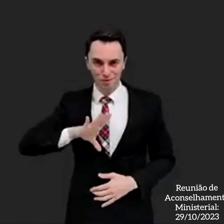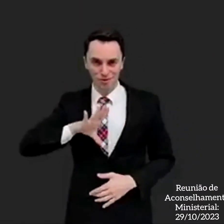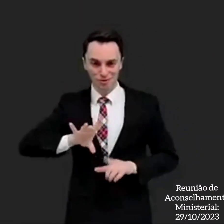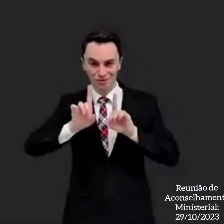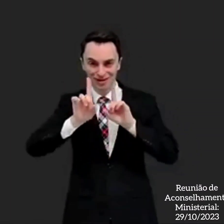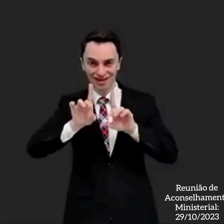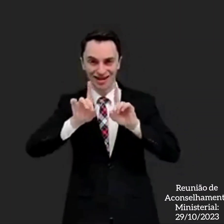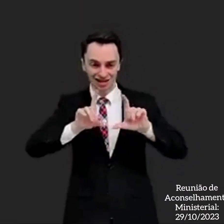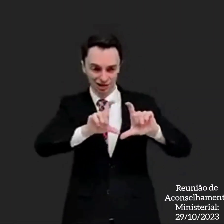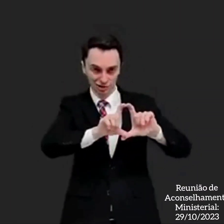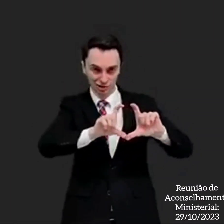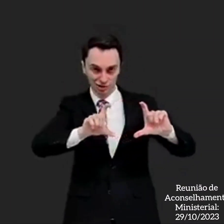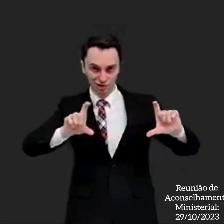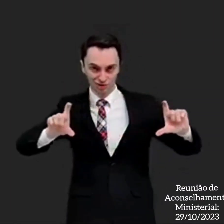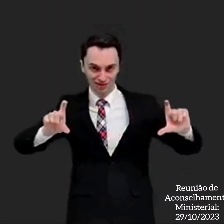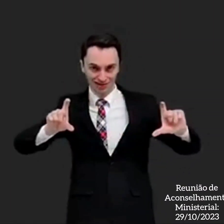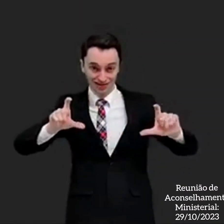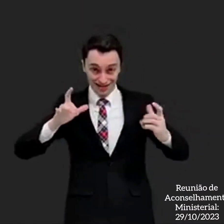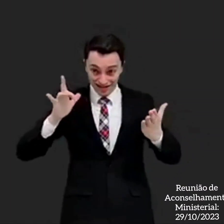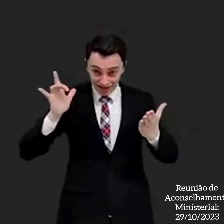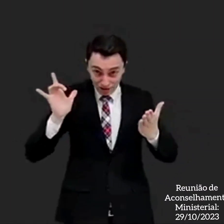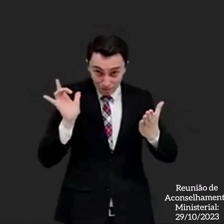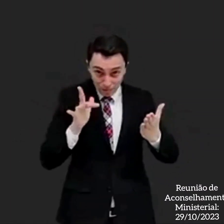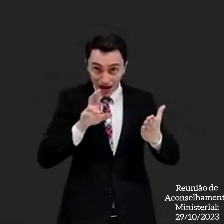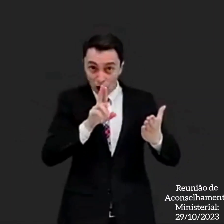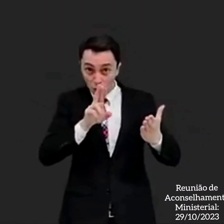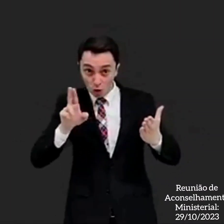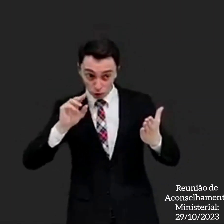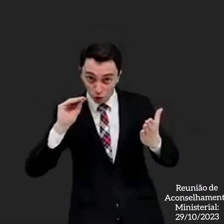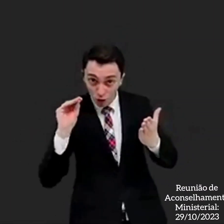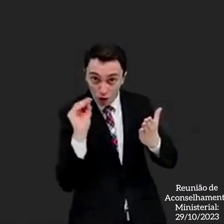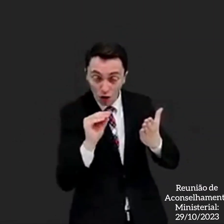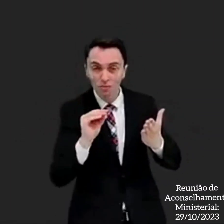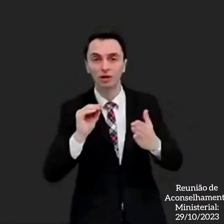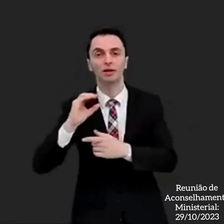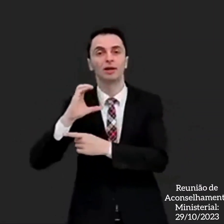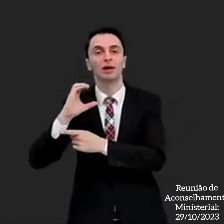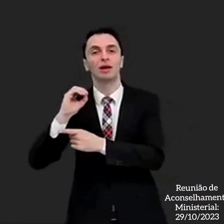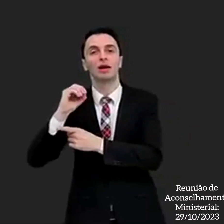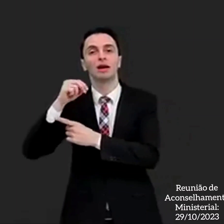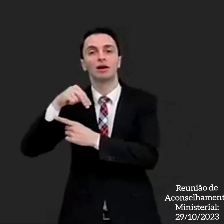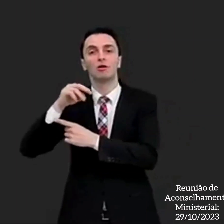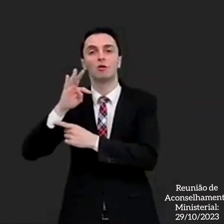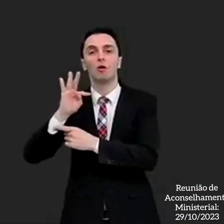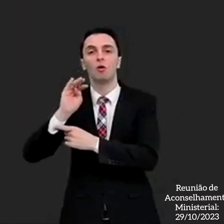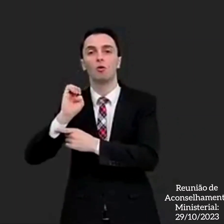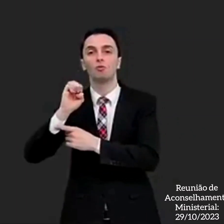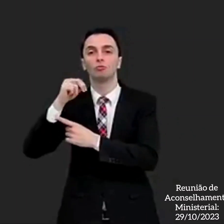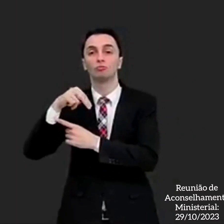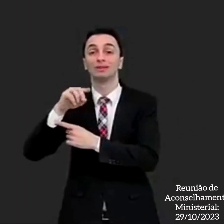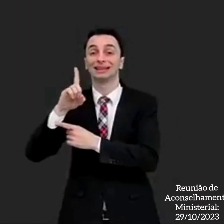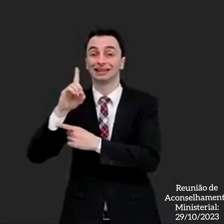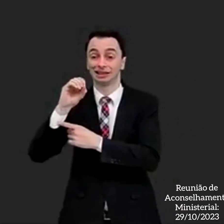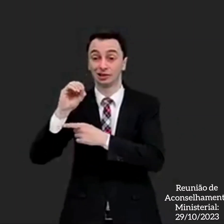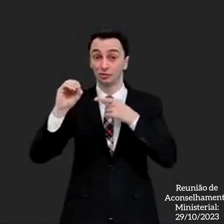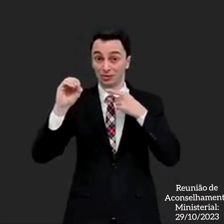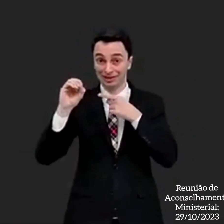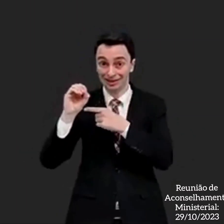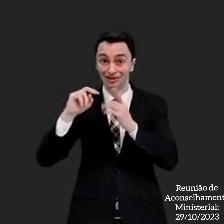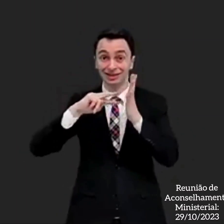palavra contendo, empregada no gerúndio, com a intenção de exprimir